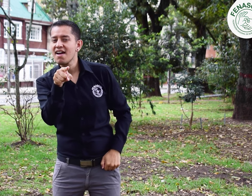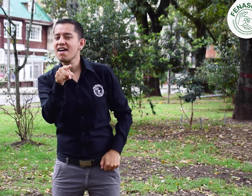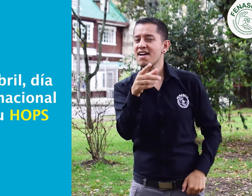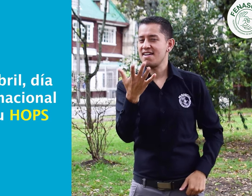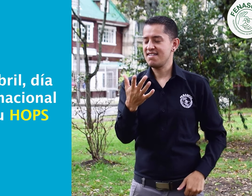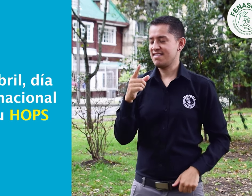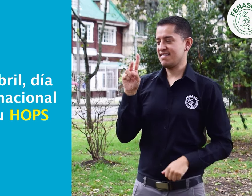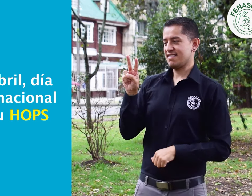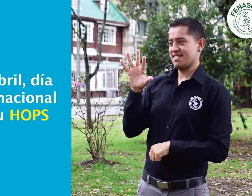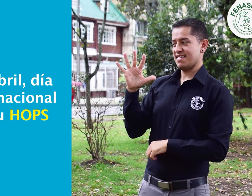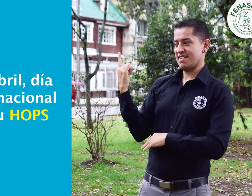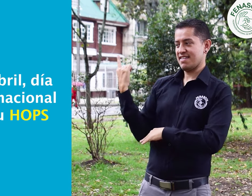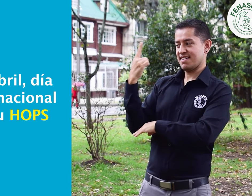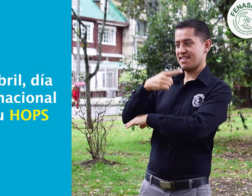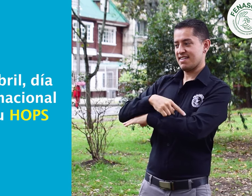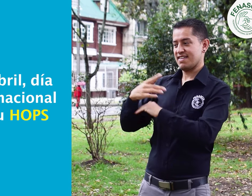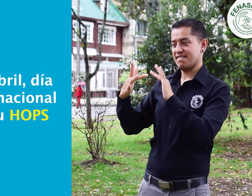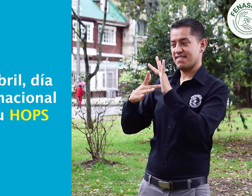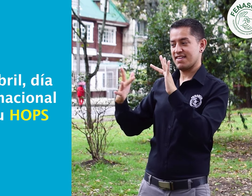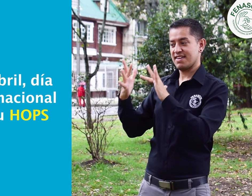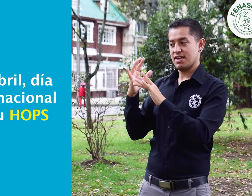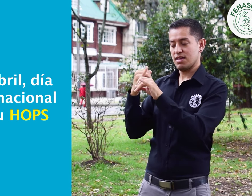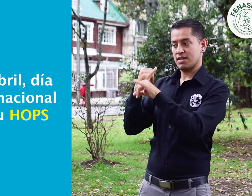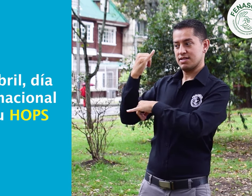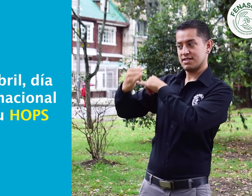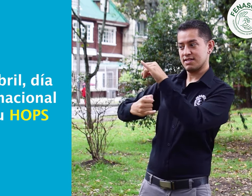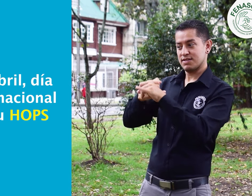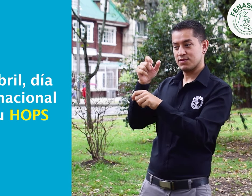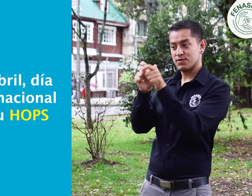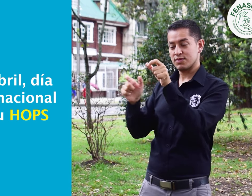Por eso, este 25 de abril, Día